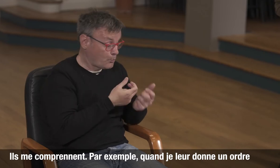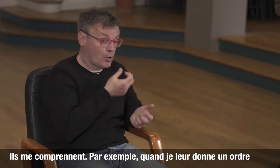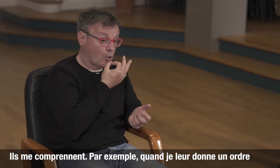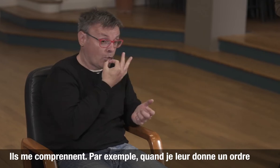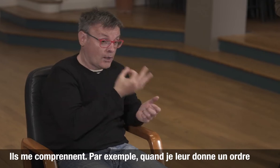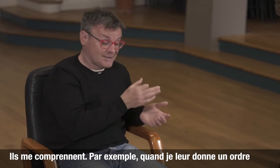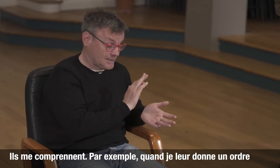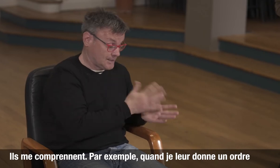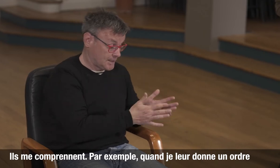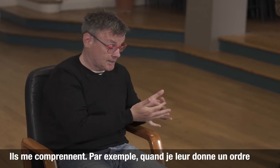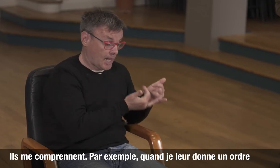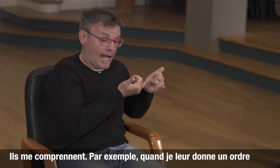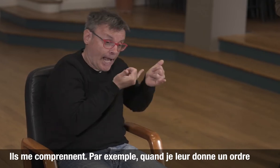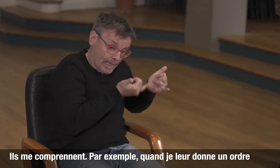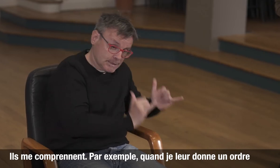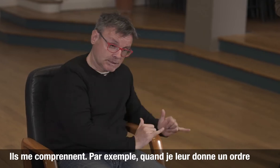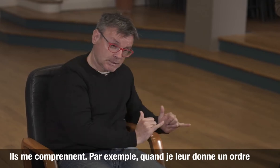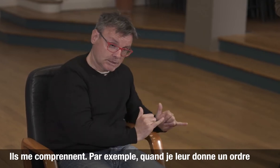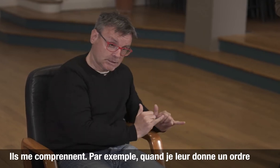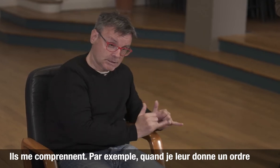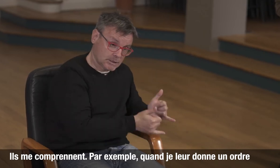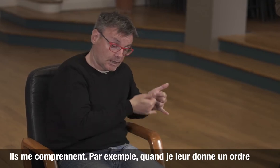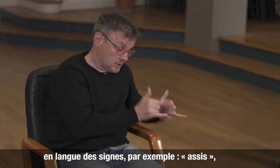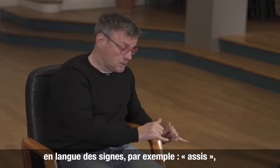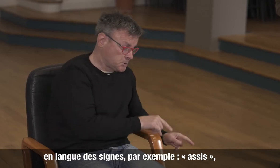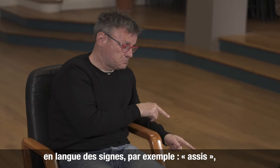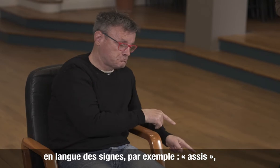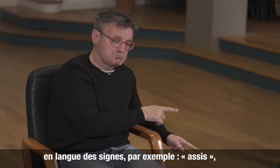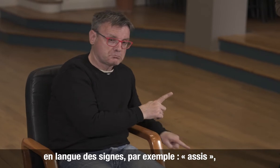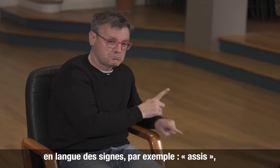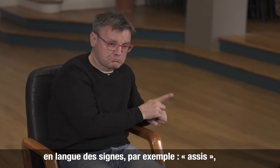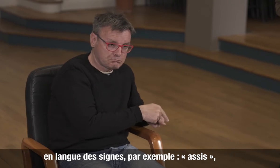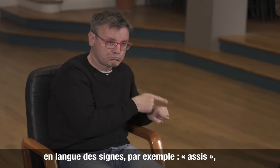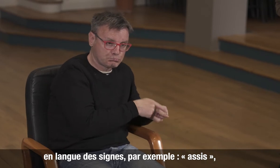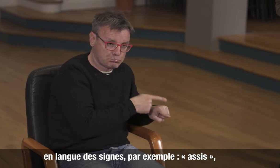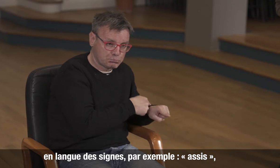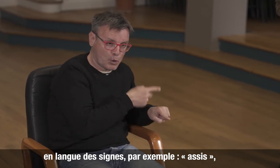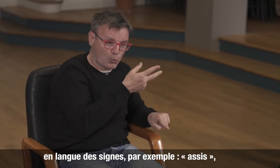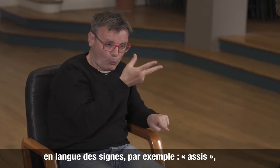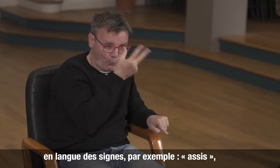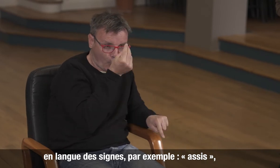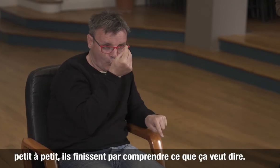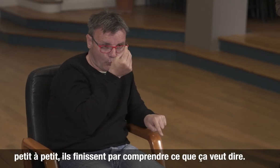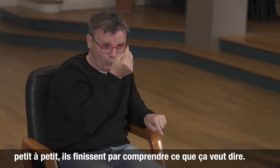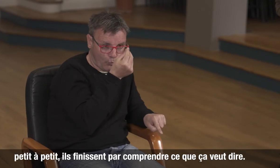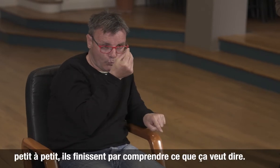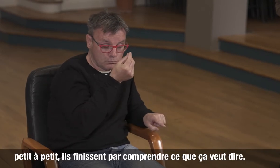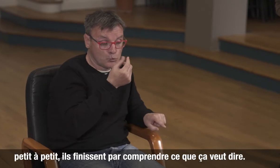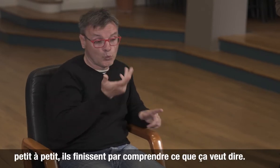Ils me comprennent, par exemple, quand je leur donne un ordre en langue des signes. Par exemple, assis. Petit à petit, ils